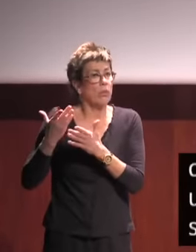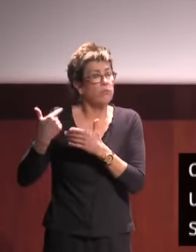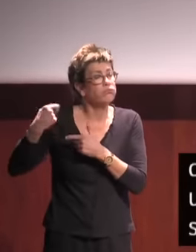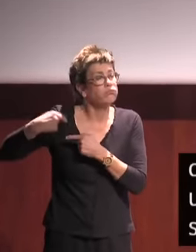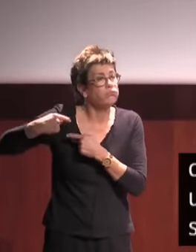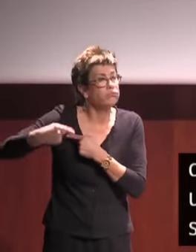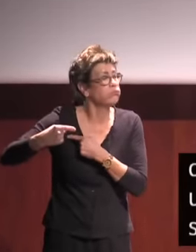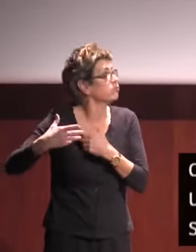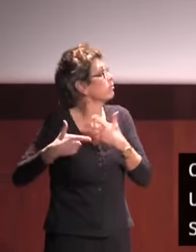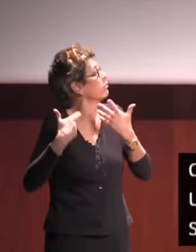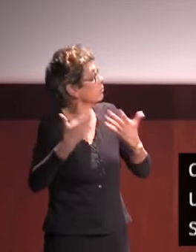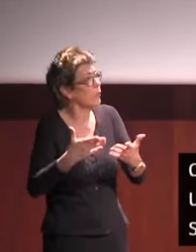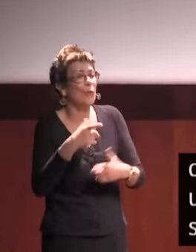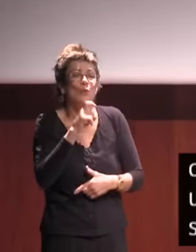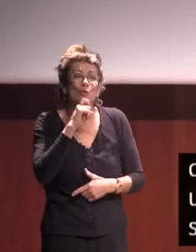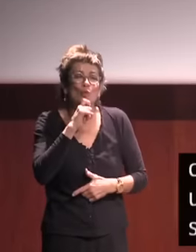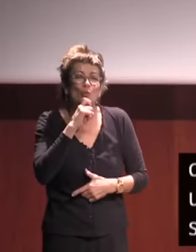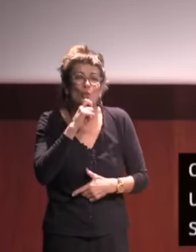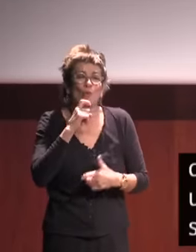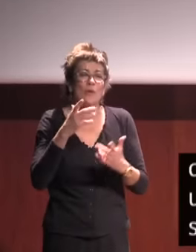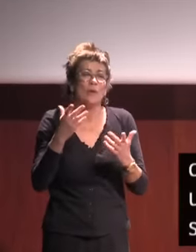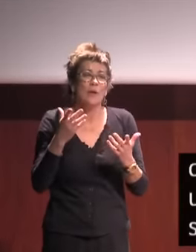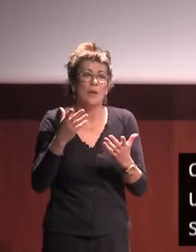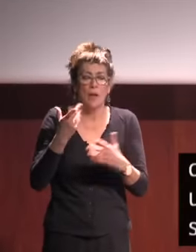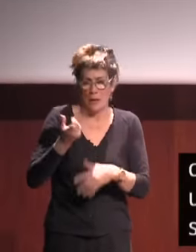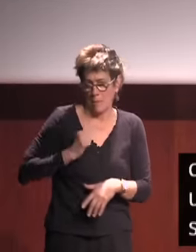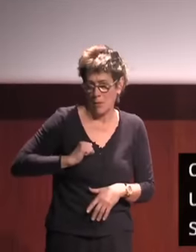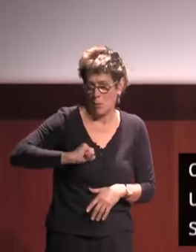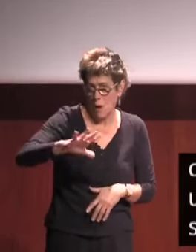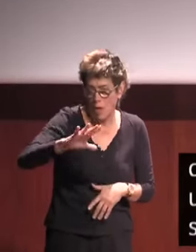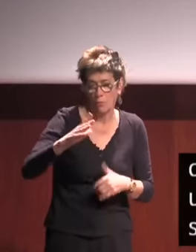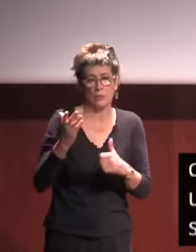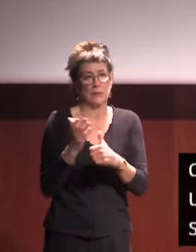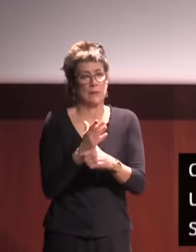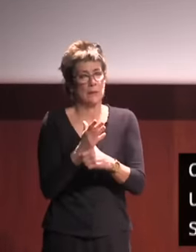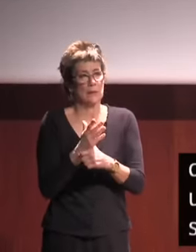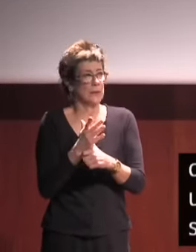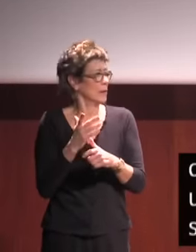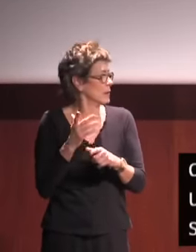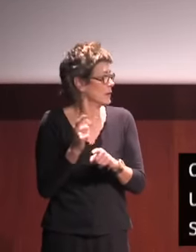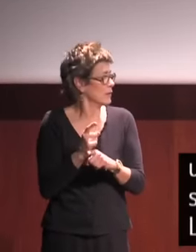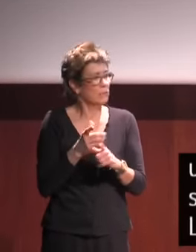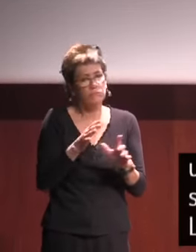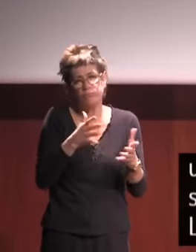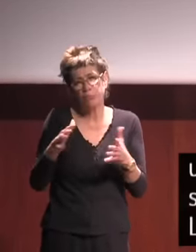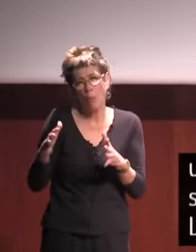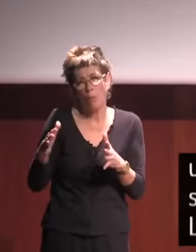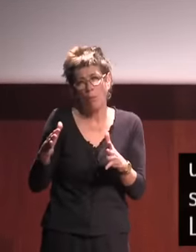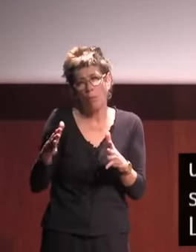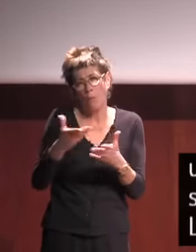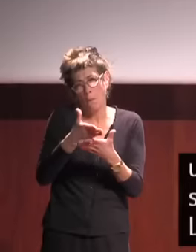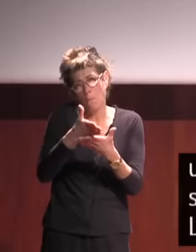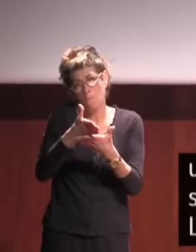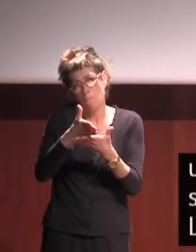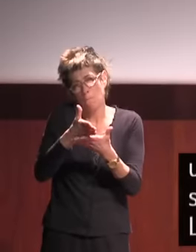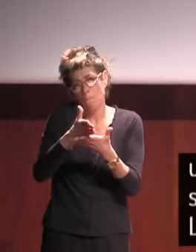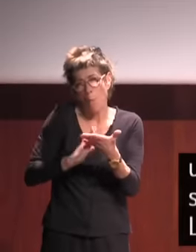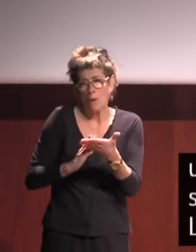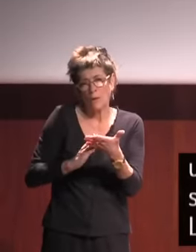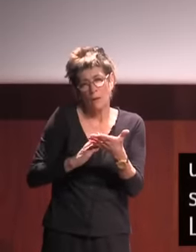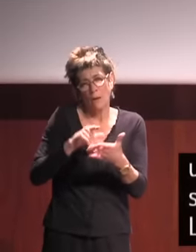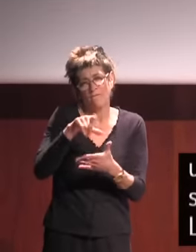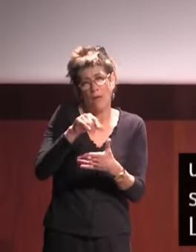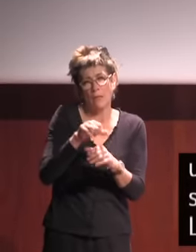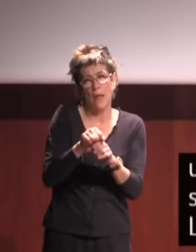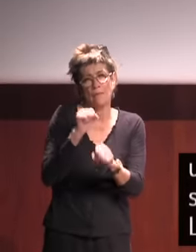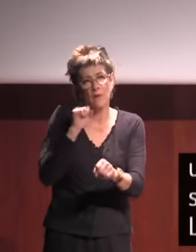autres celles qu'on va parler plus tard, d'Emmanuel Laborie. Et c'est plutôt vers la moitié du 20e siècle